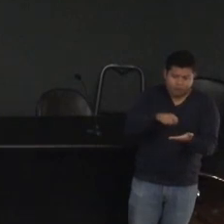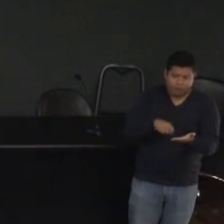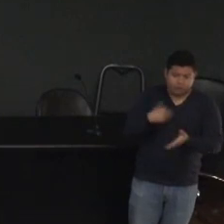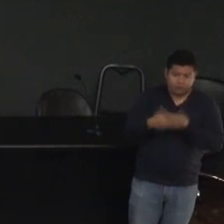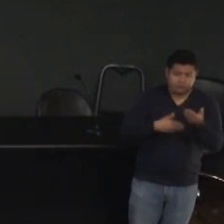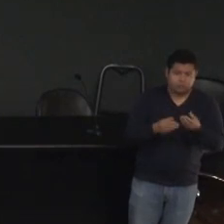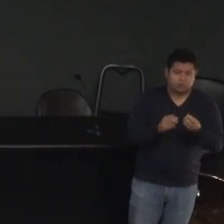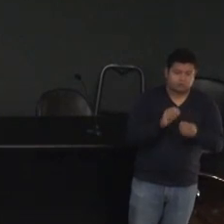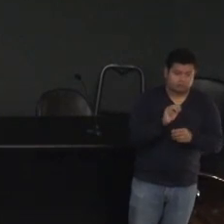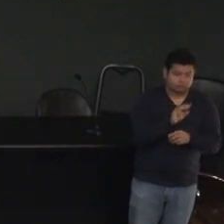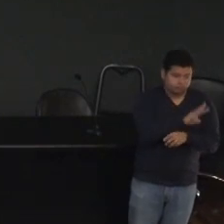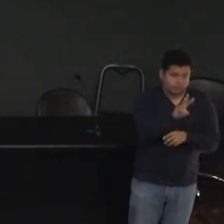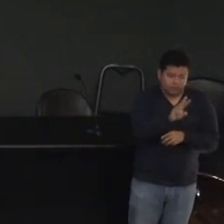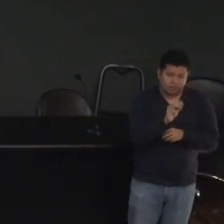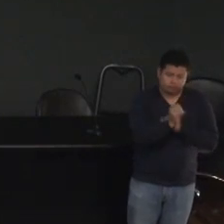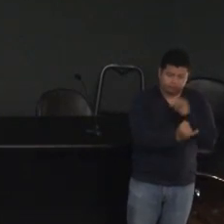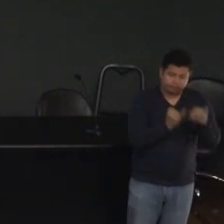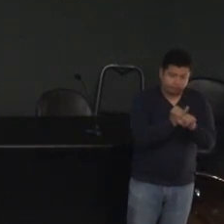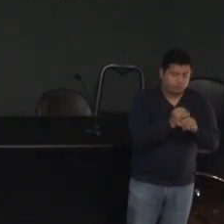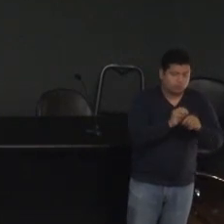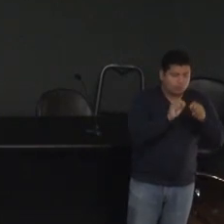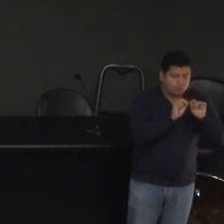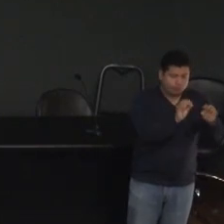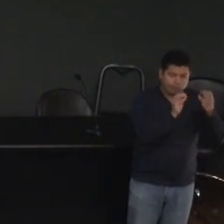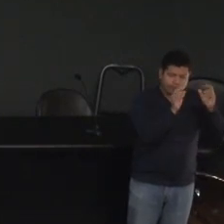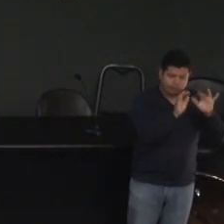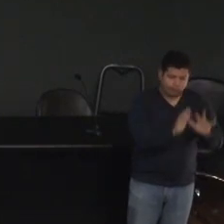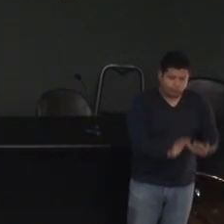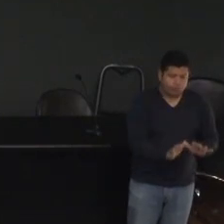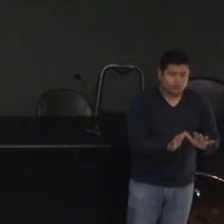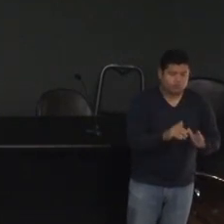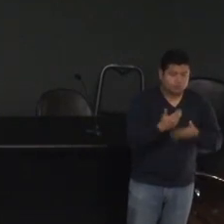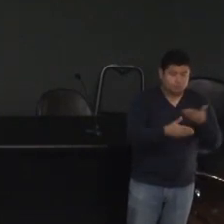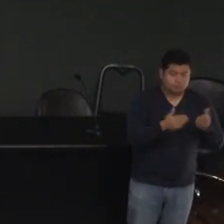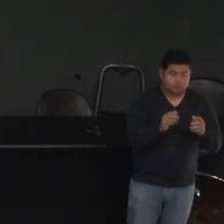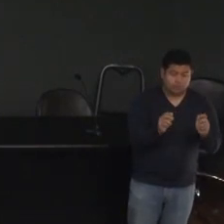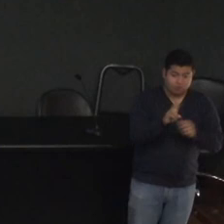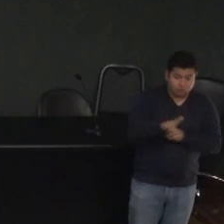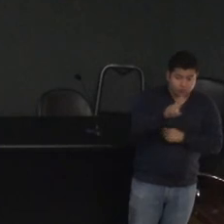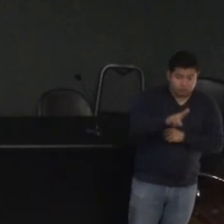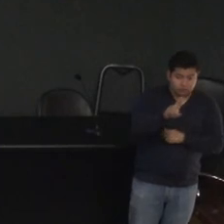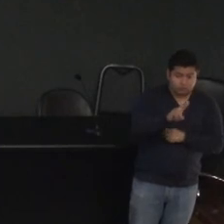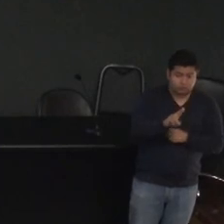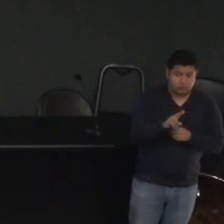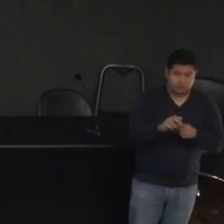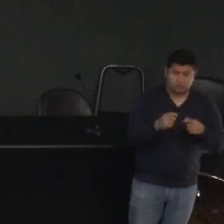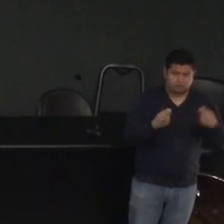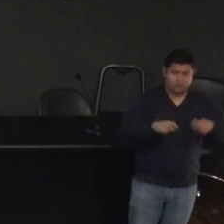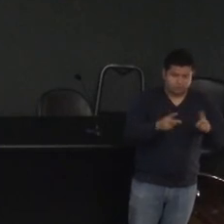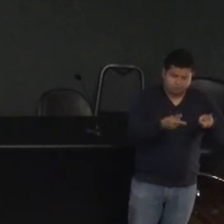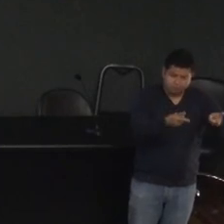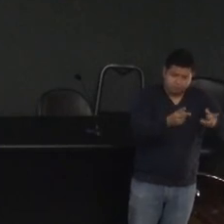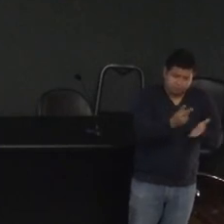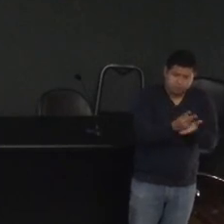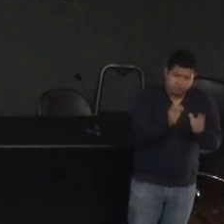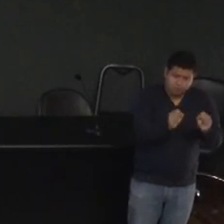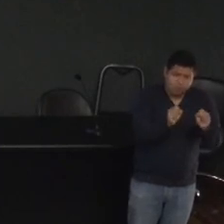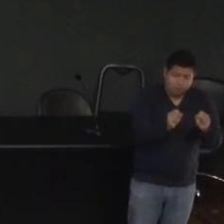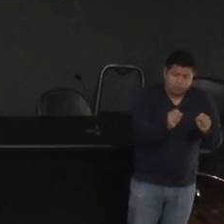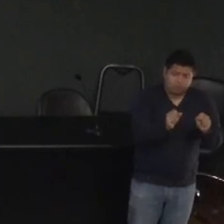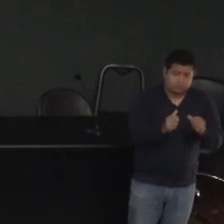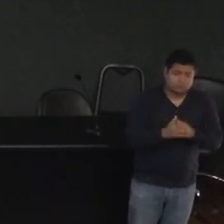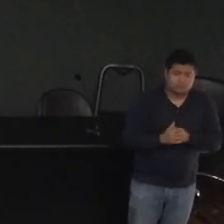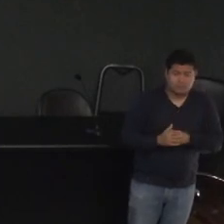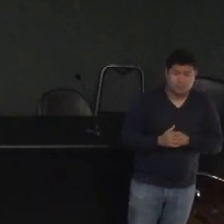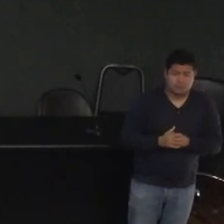lançou isso no sistema Enquanto você tiver finalidade para utilização desses dados você não precisa descartar Então você vai dizer lá não